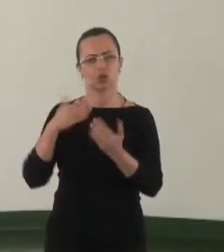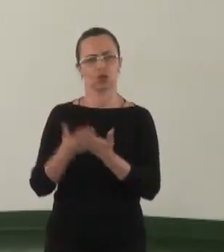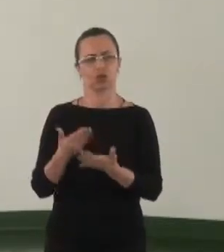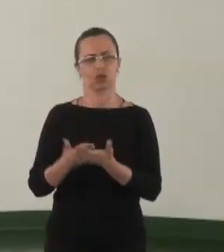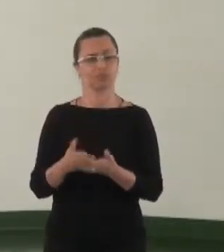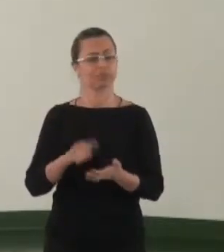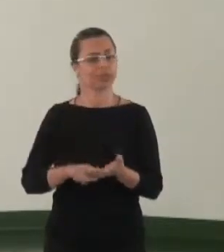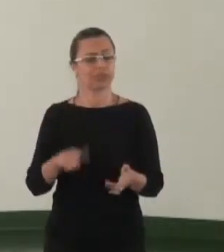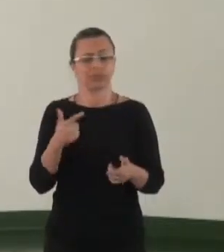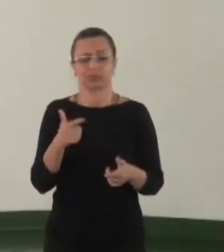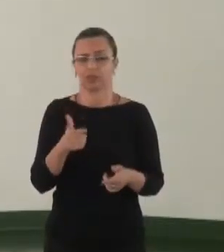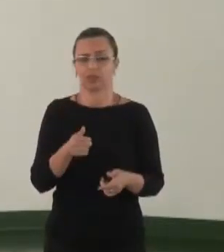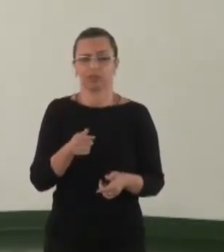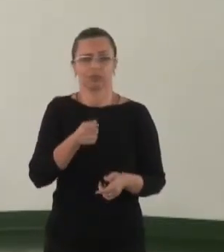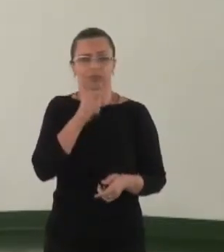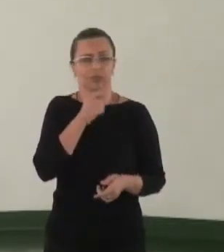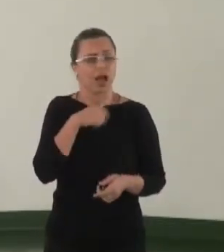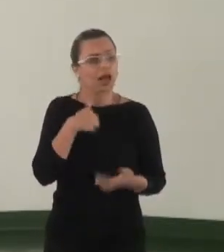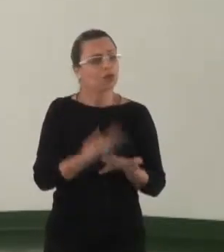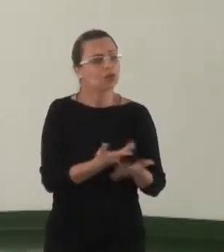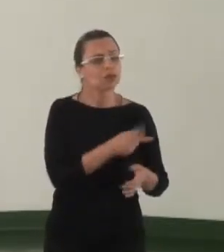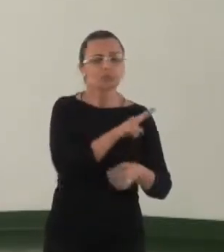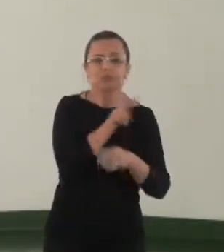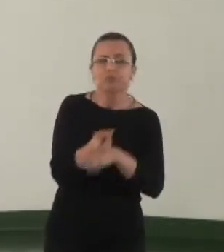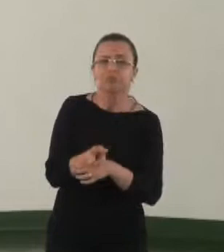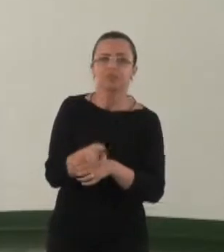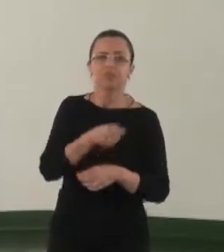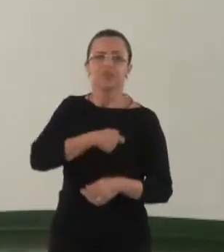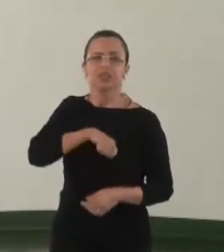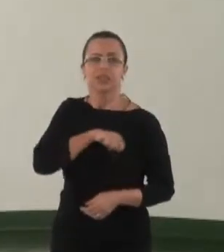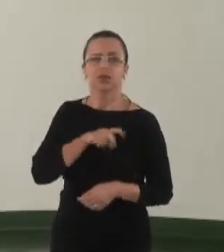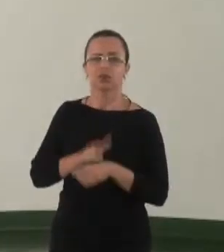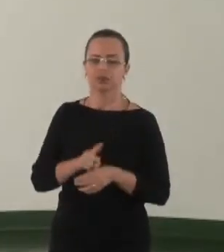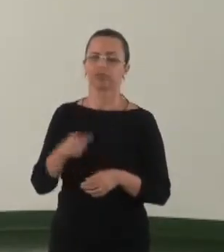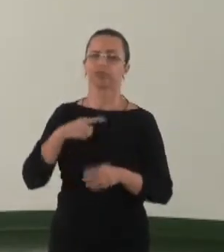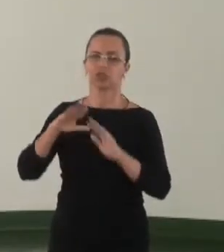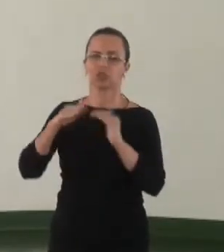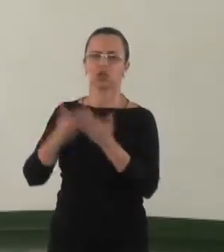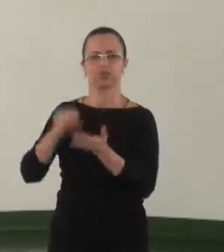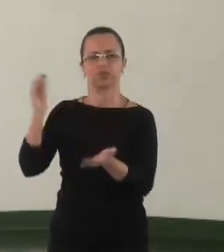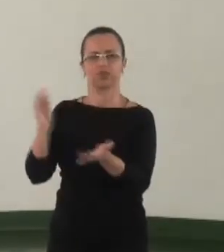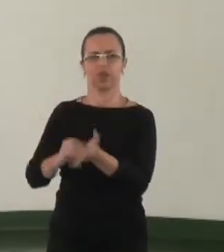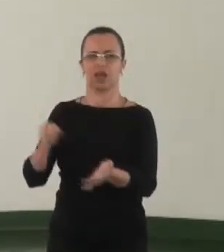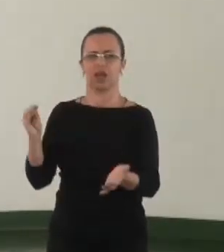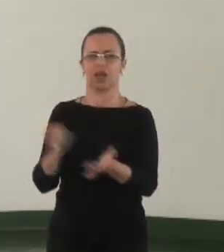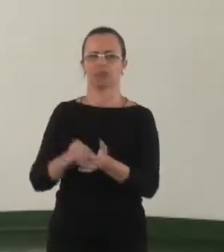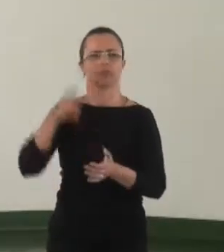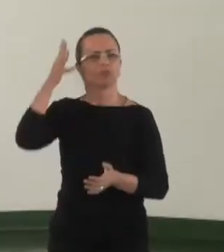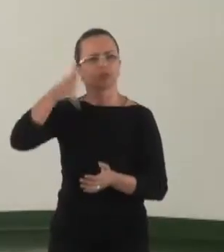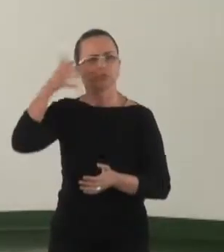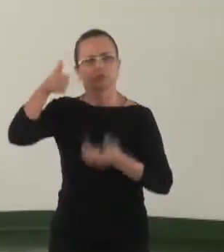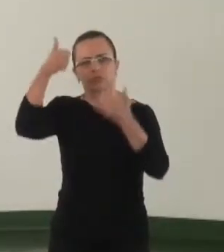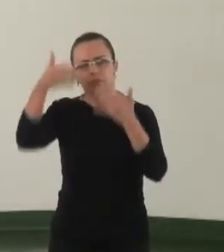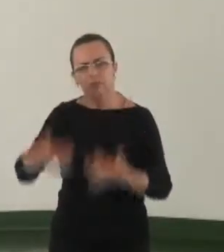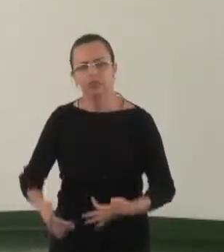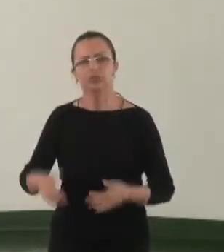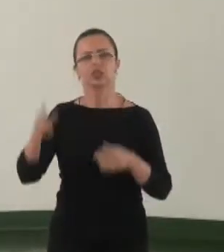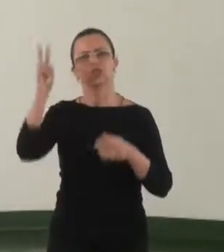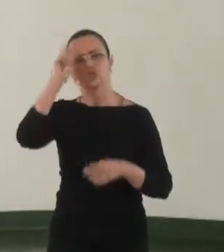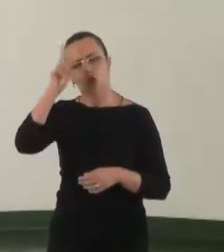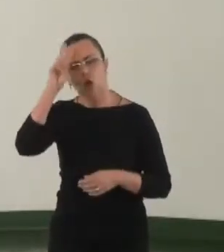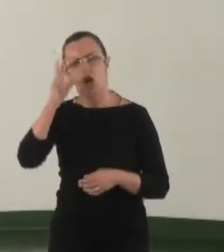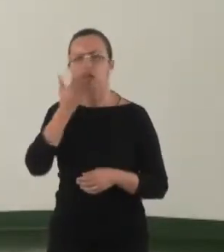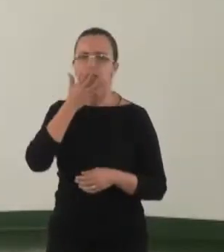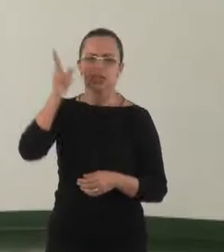é fiscalizado. Então, por conta disso, as escolas carecem de conteúdo sobre a temática africana, afro-brasileira e